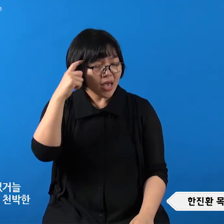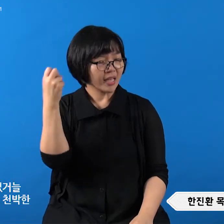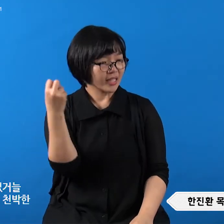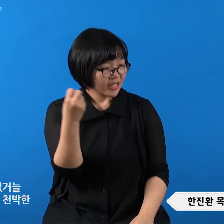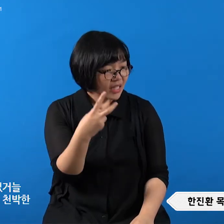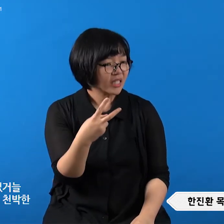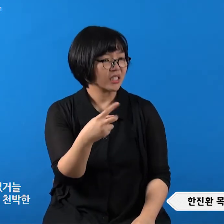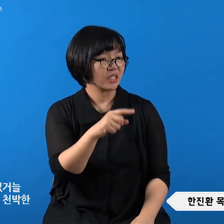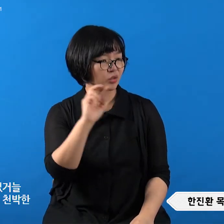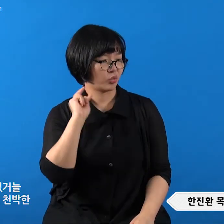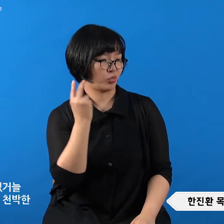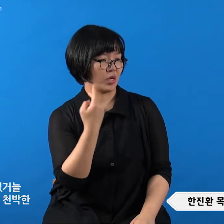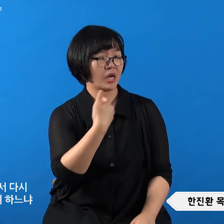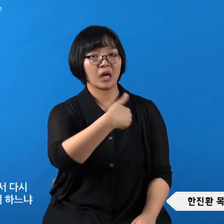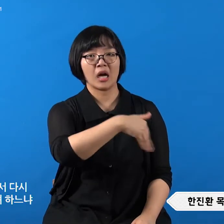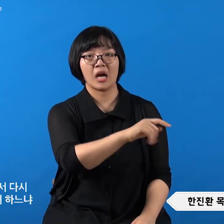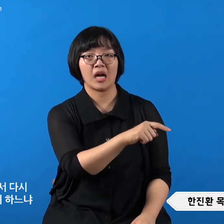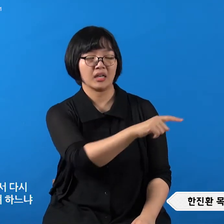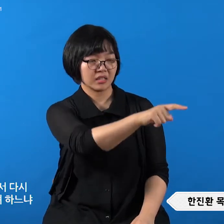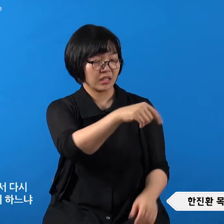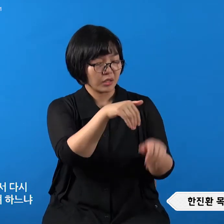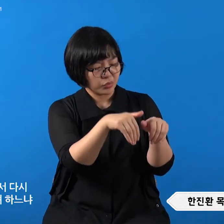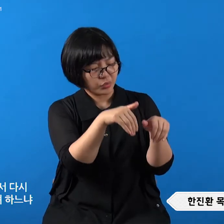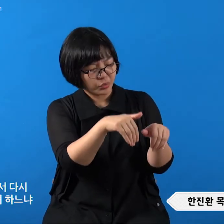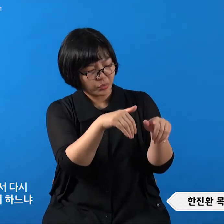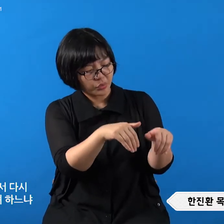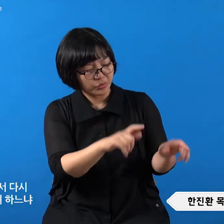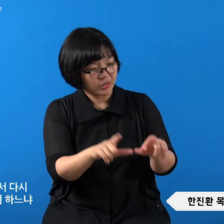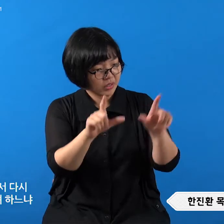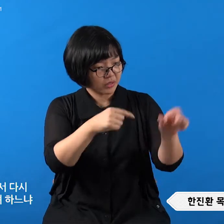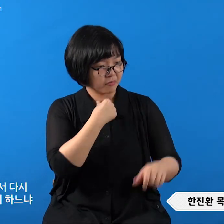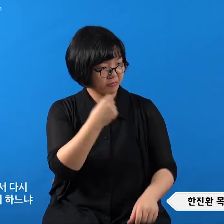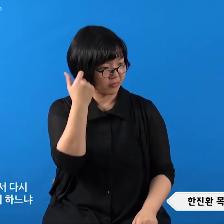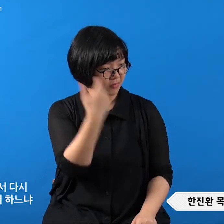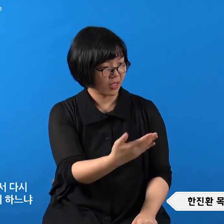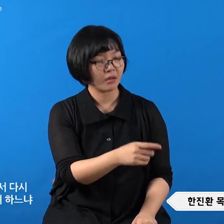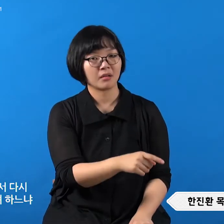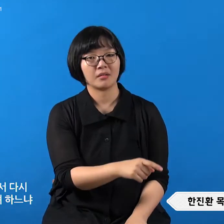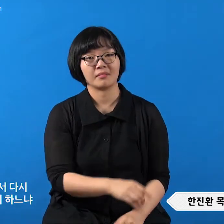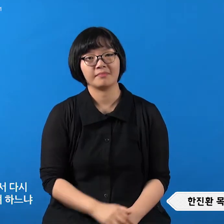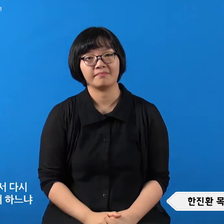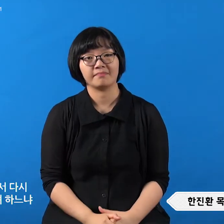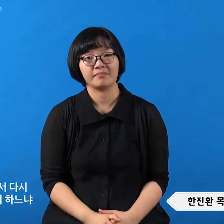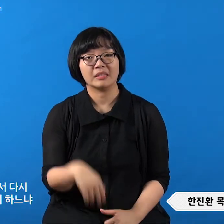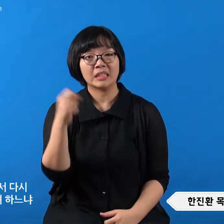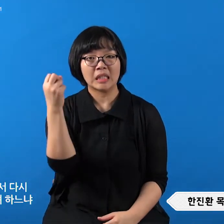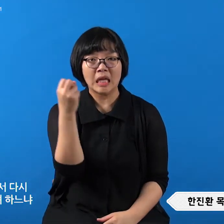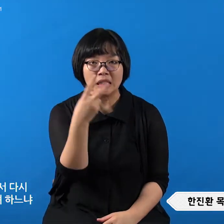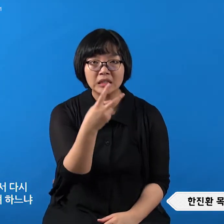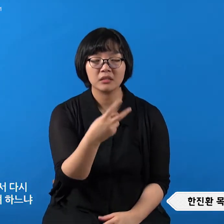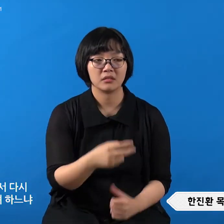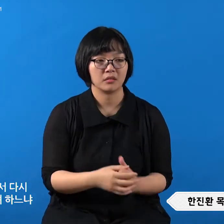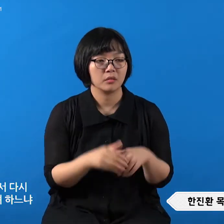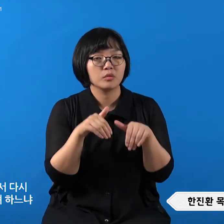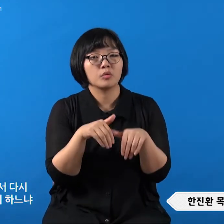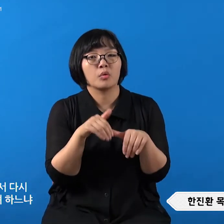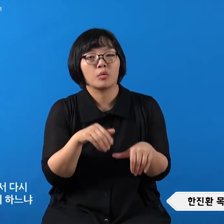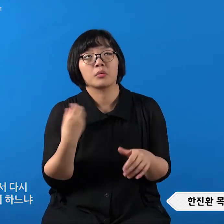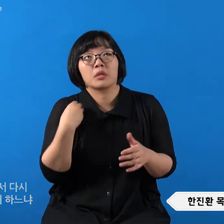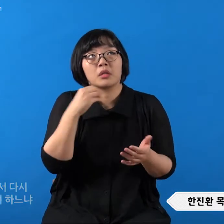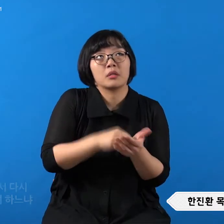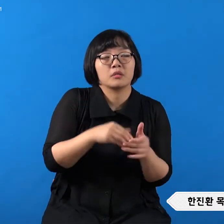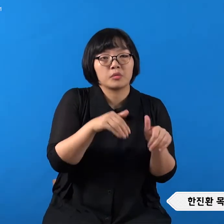천박한 초등학문으로 돌아가서 다시 그들에게 종노릇하리 하느냐. 다시 종으로 돌아가려고 하는